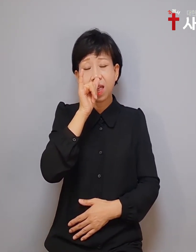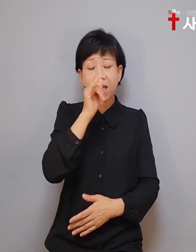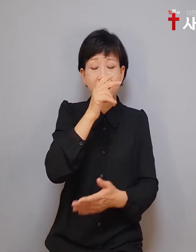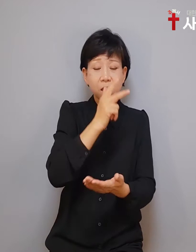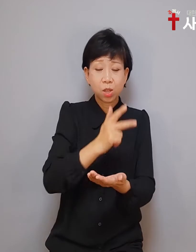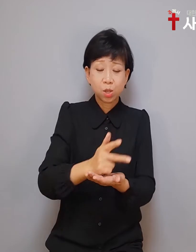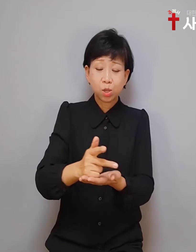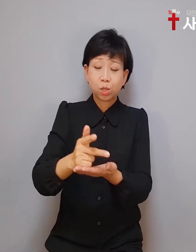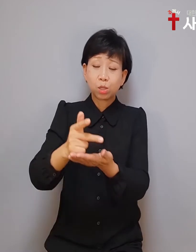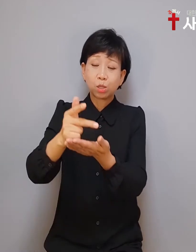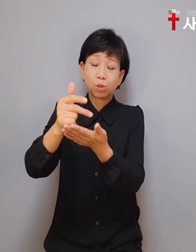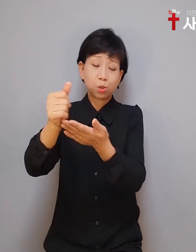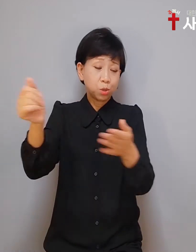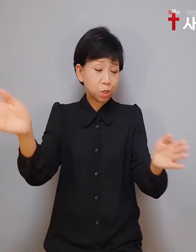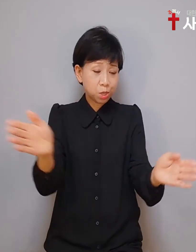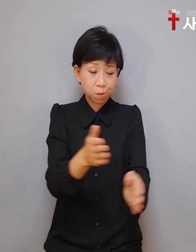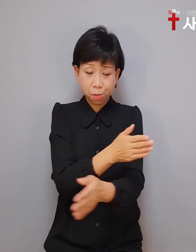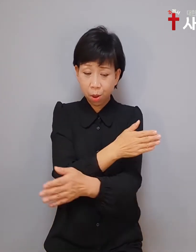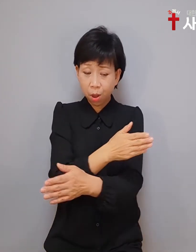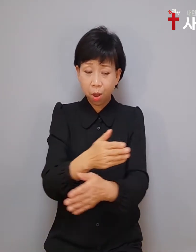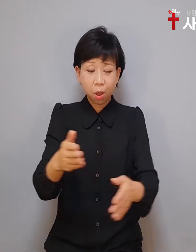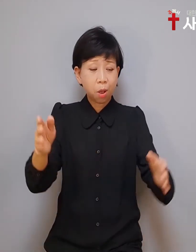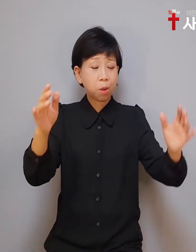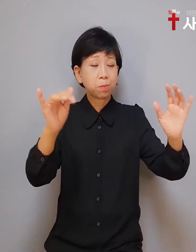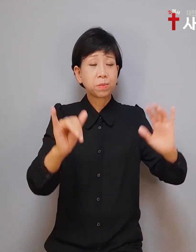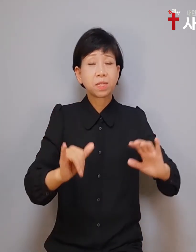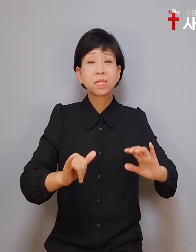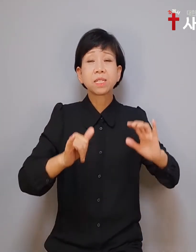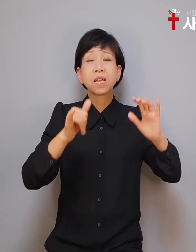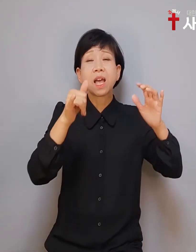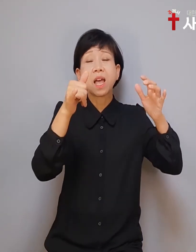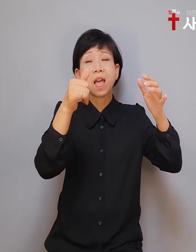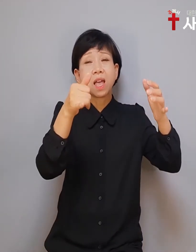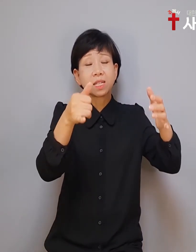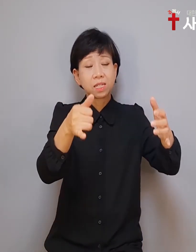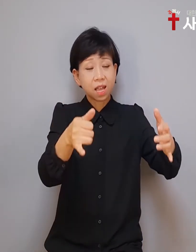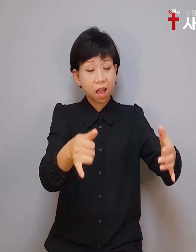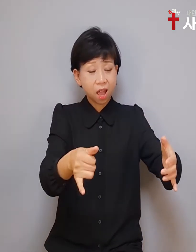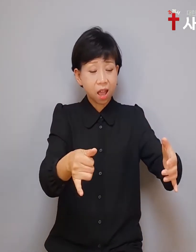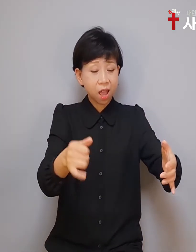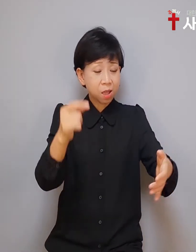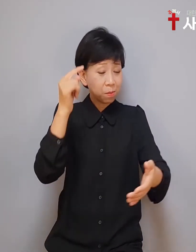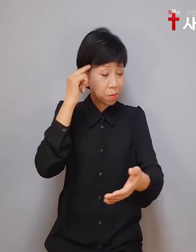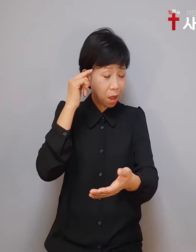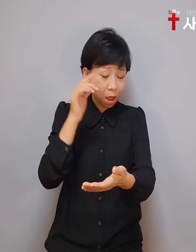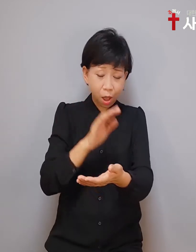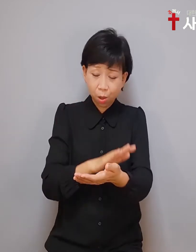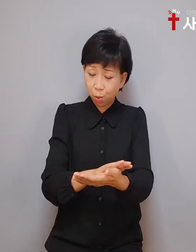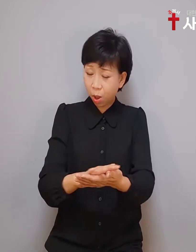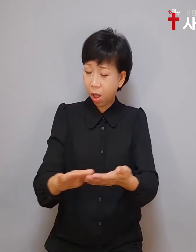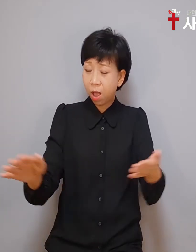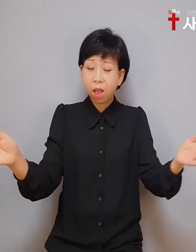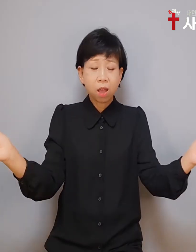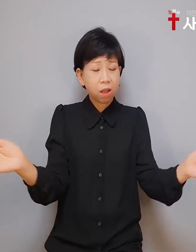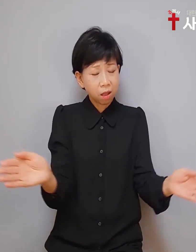있네 주님 없는 세상